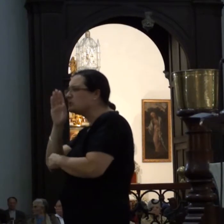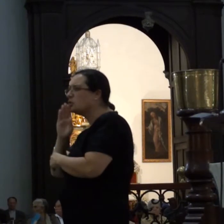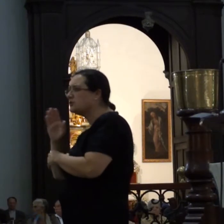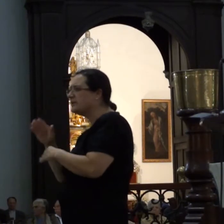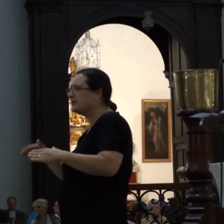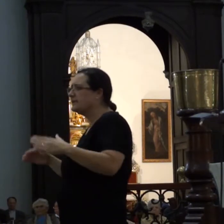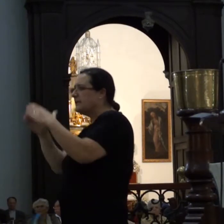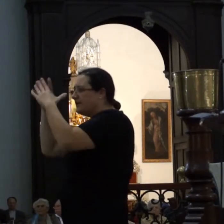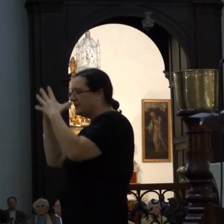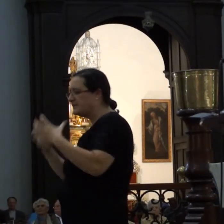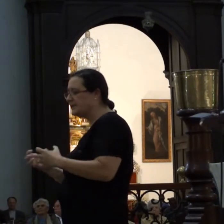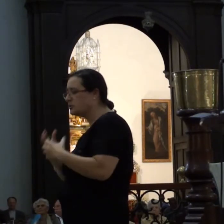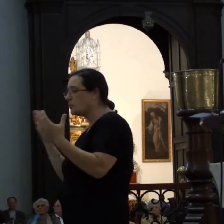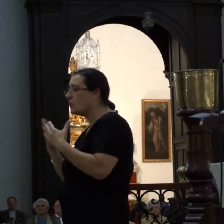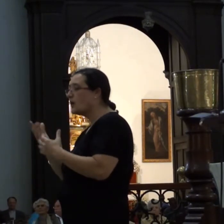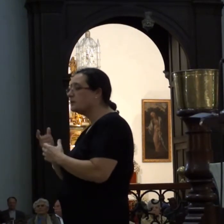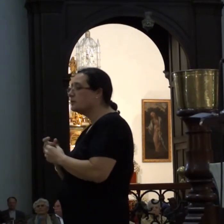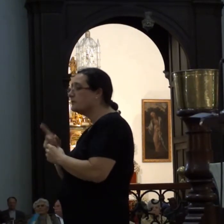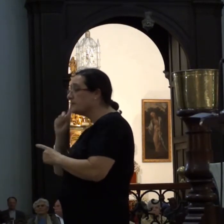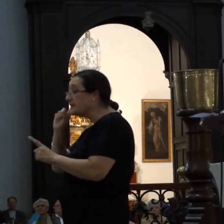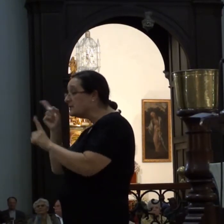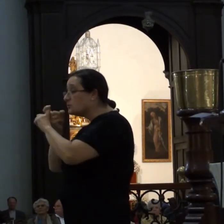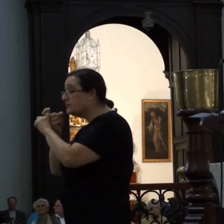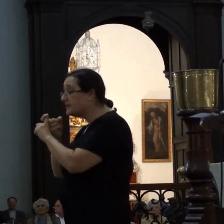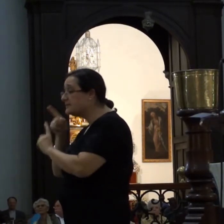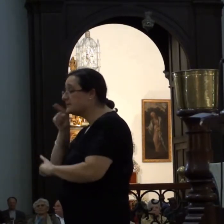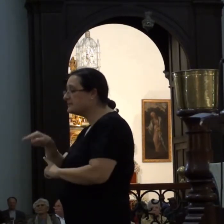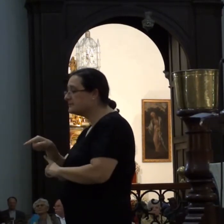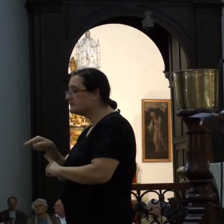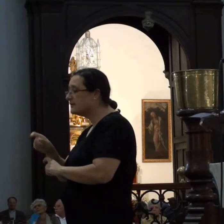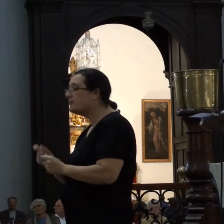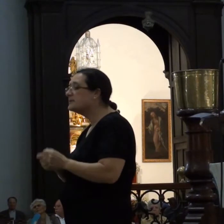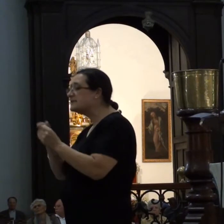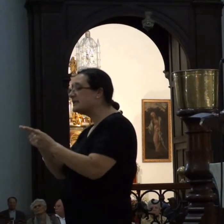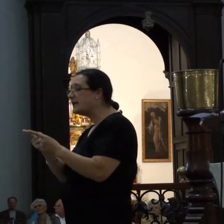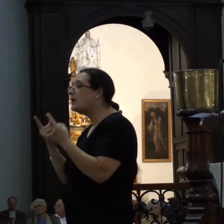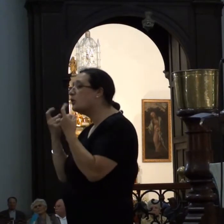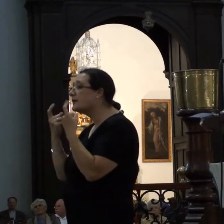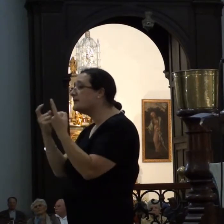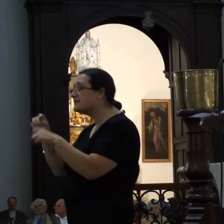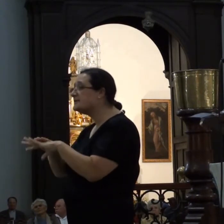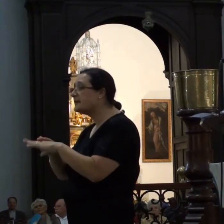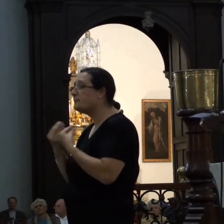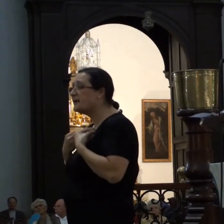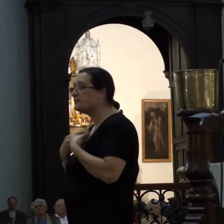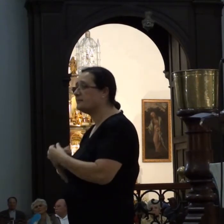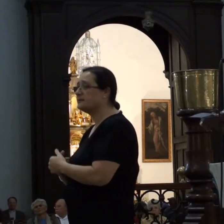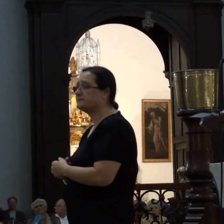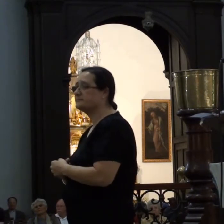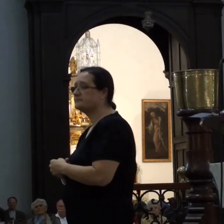desierto y que cuando lo descubrimos nos aporta Lo esencial para vivir